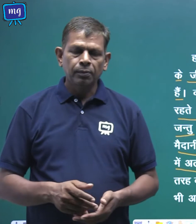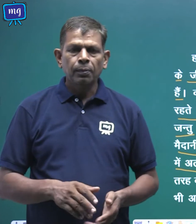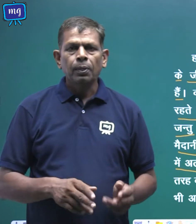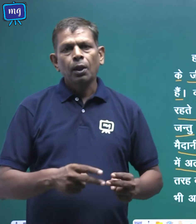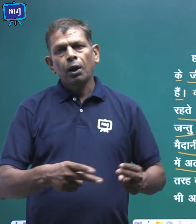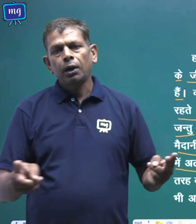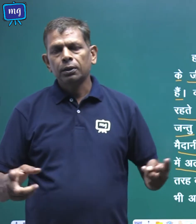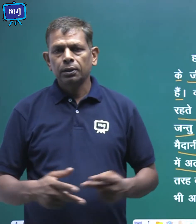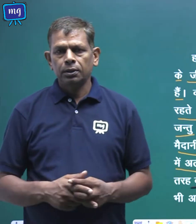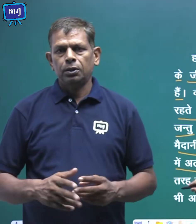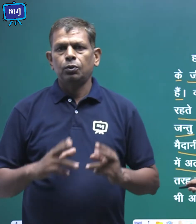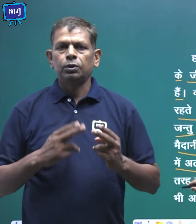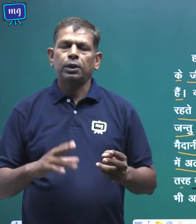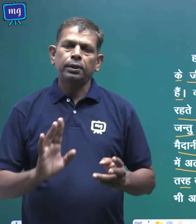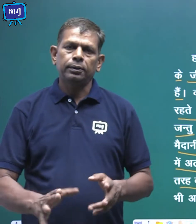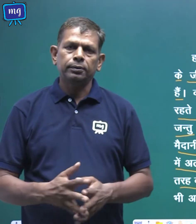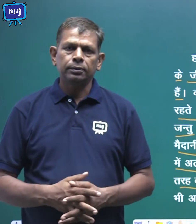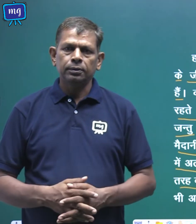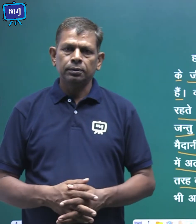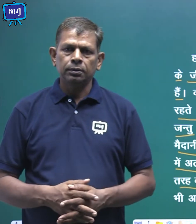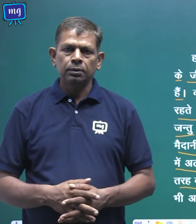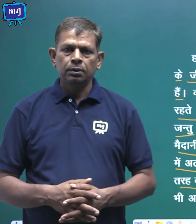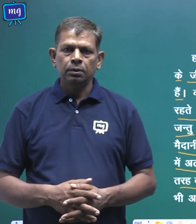अलग तरह के होते हैं,